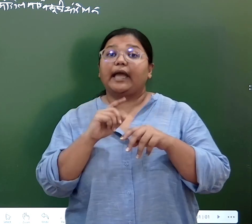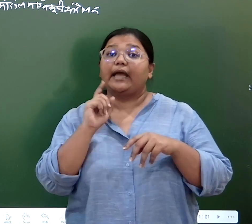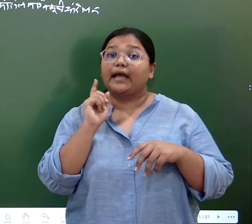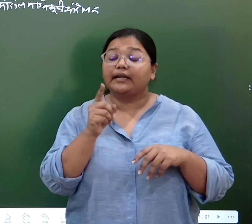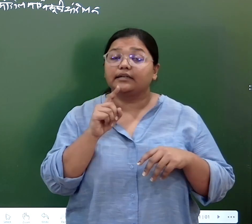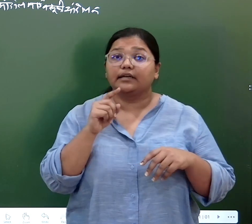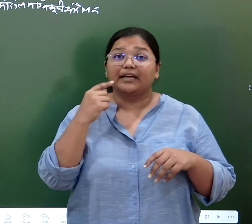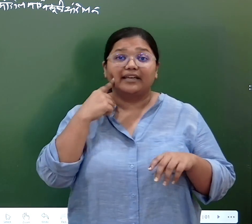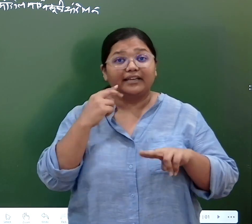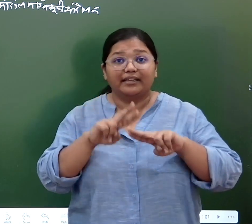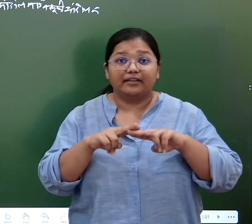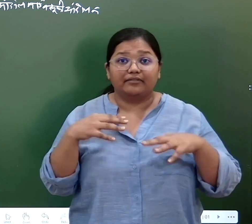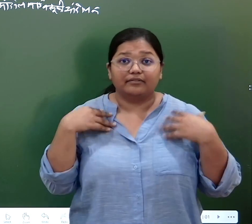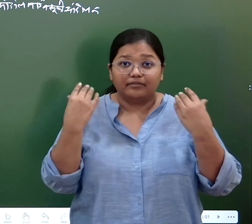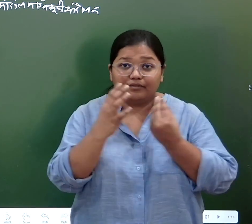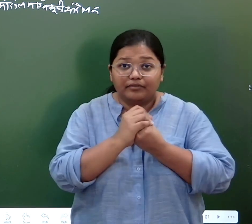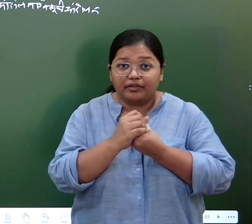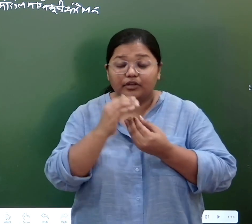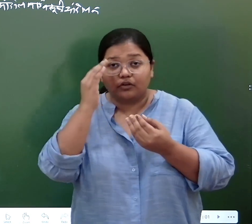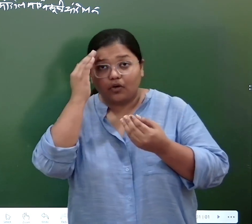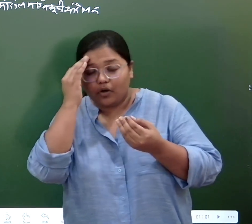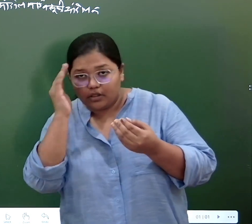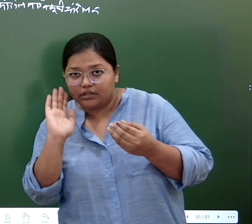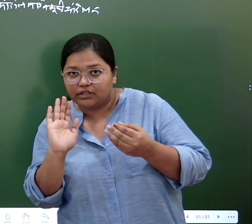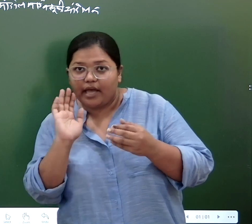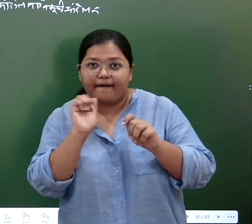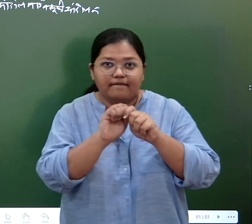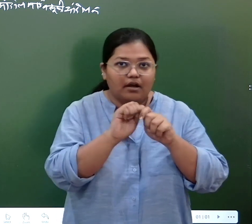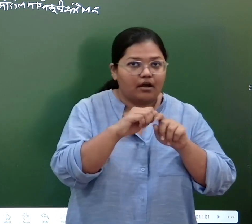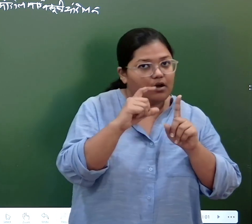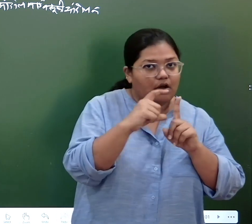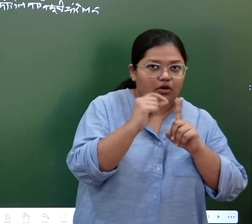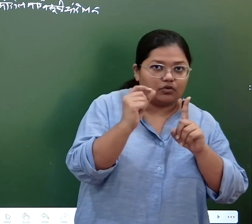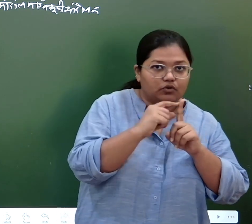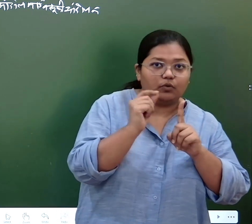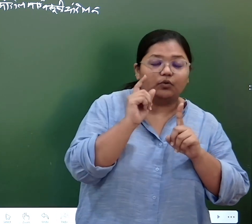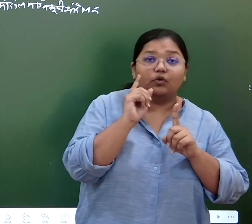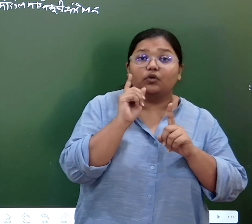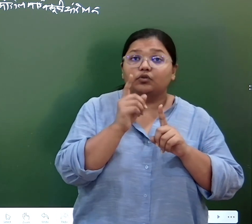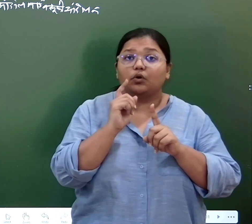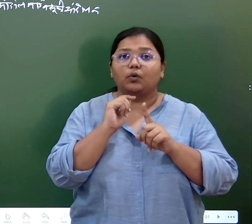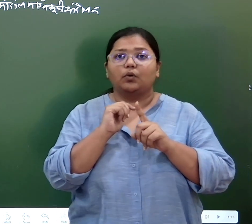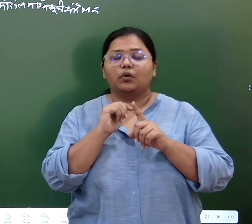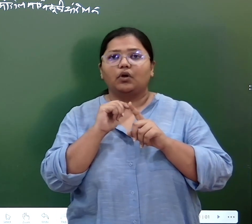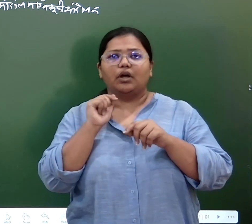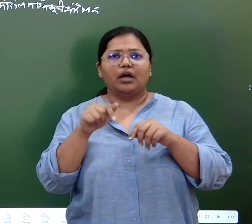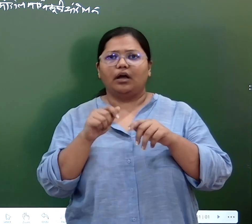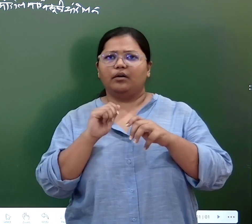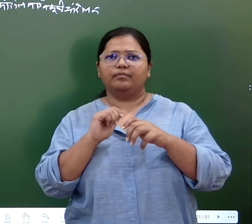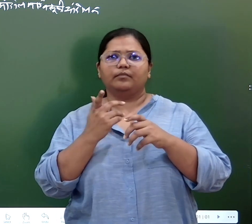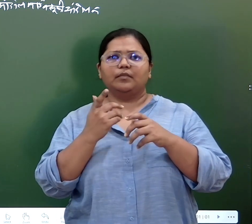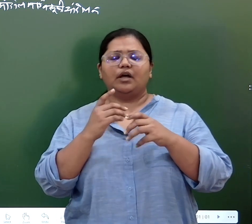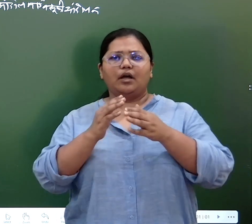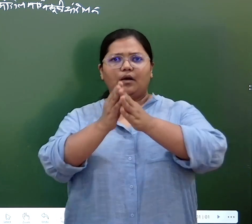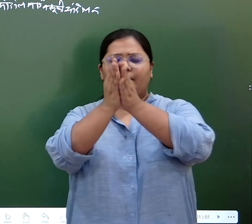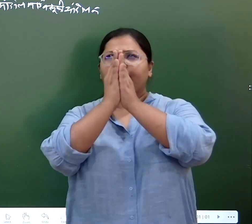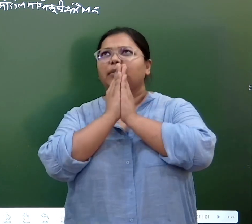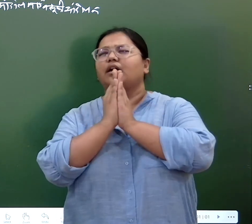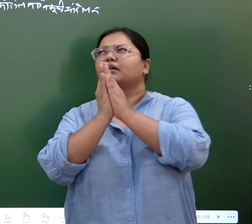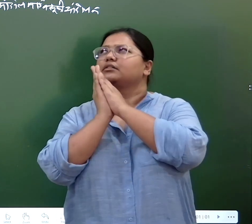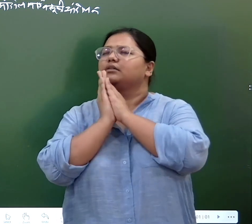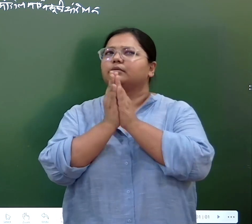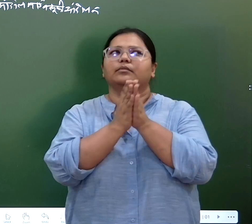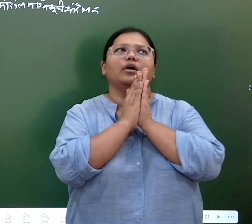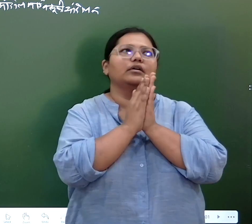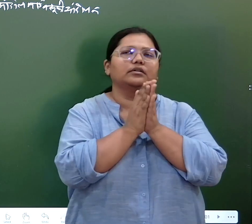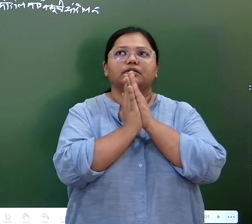है भक्ति। भक्ति मतलब क्या कि आप जो है वो ऊपर वाले से रात दिन प्रे कर रहे हो, रात दिन